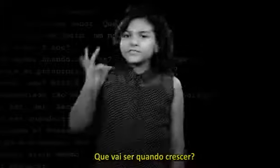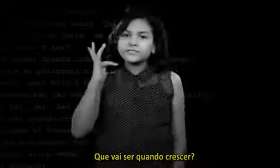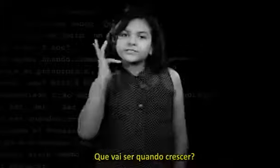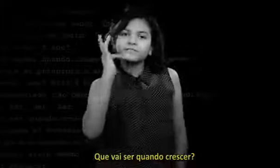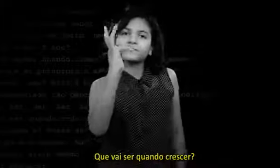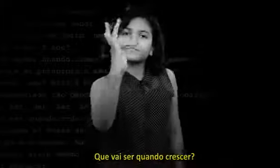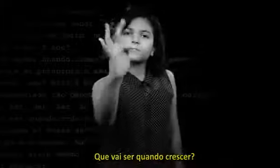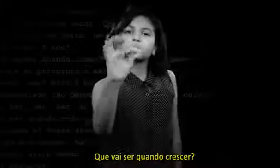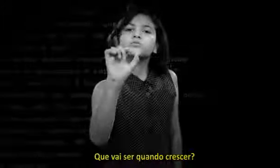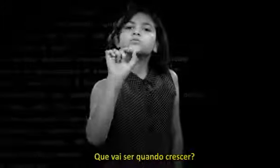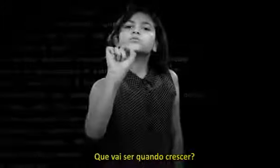vai ser quando crescer?